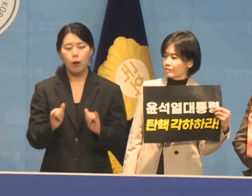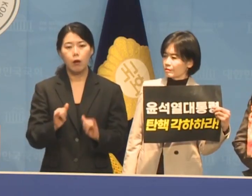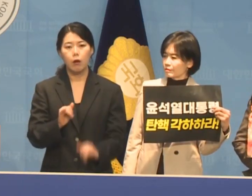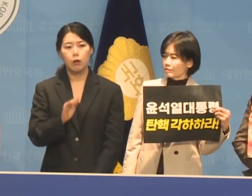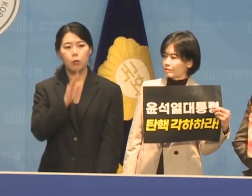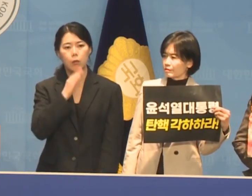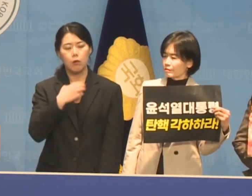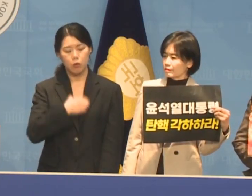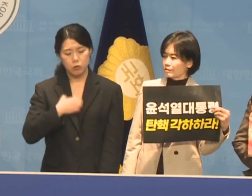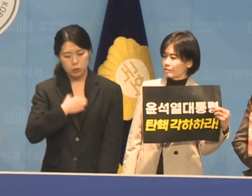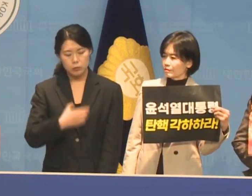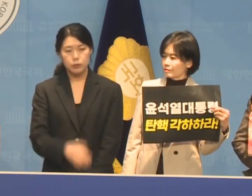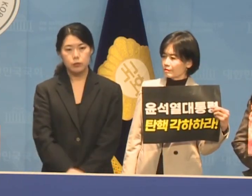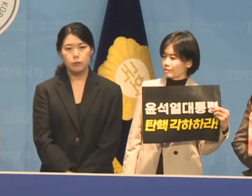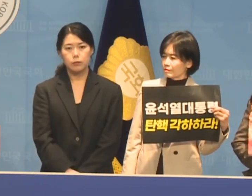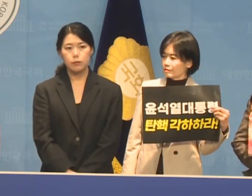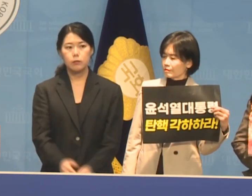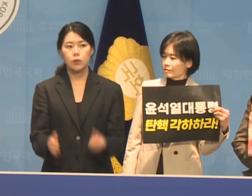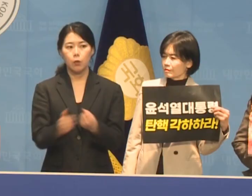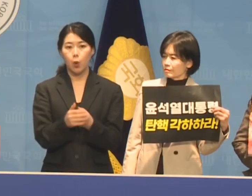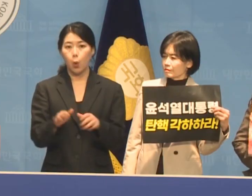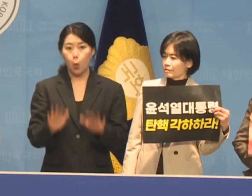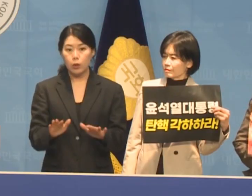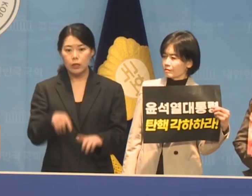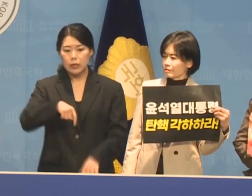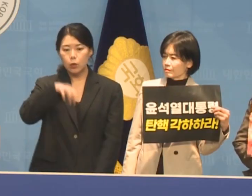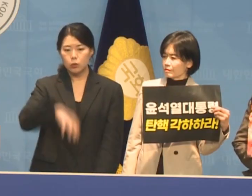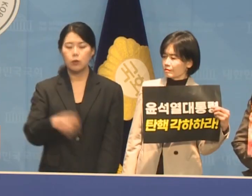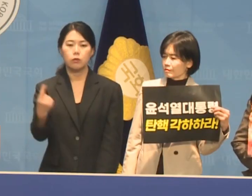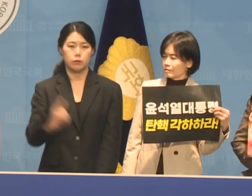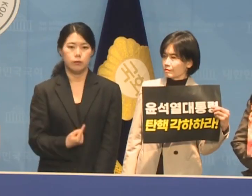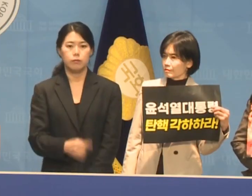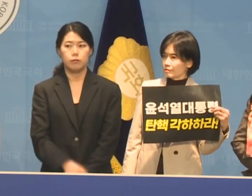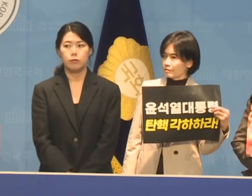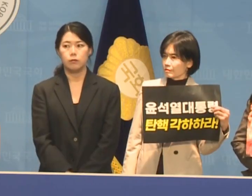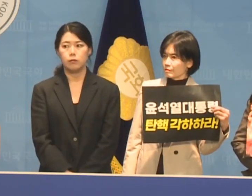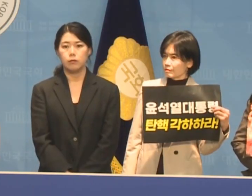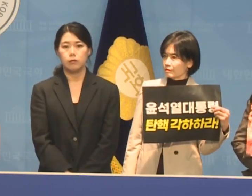정말 걱정입니다. 그래서 오늘 이 자리에 섰습니다.